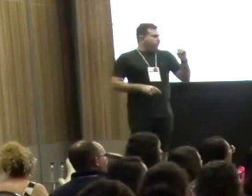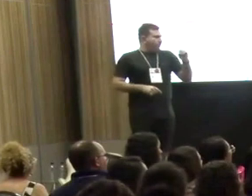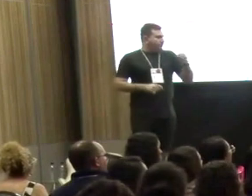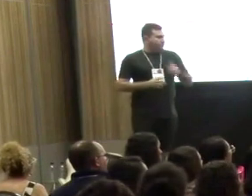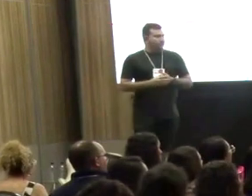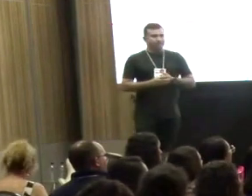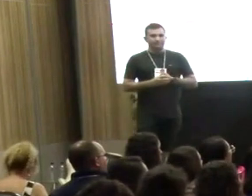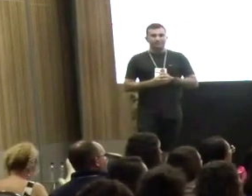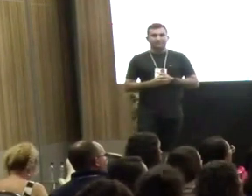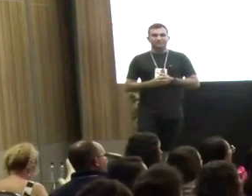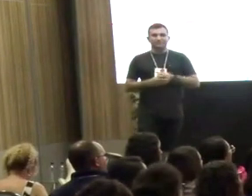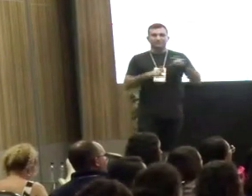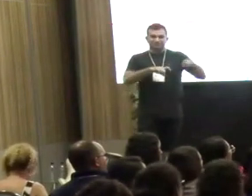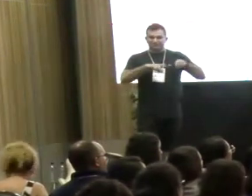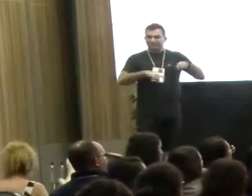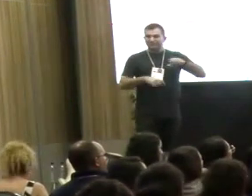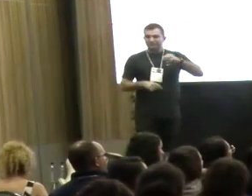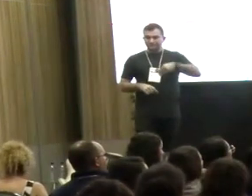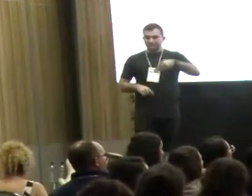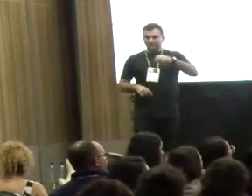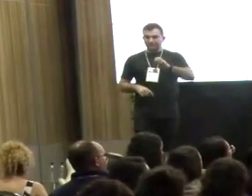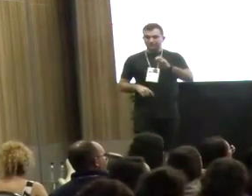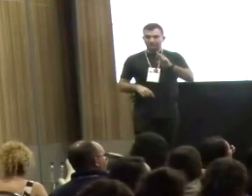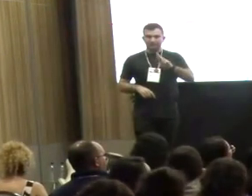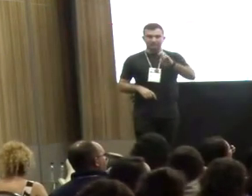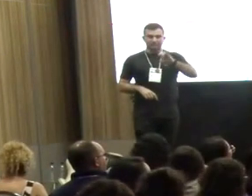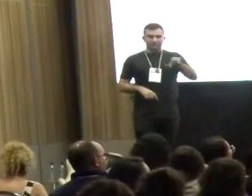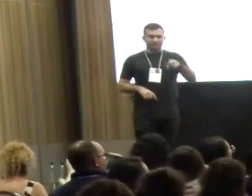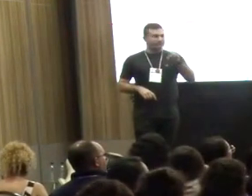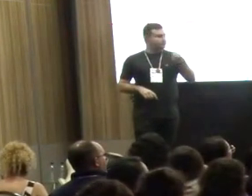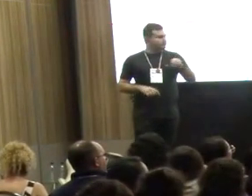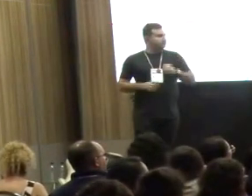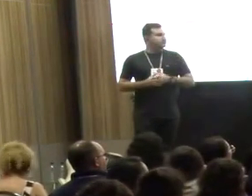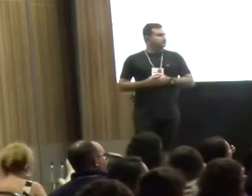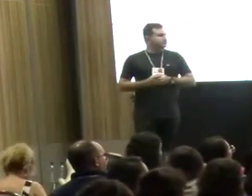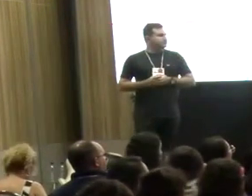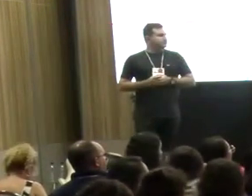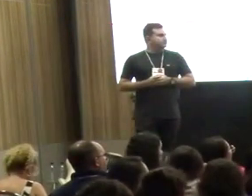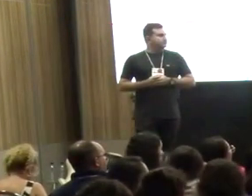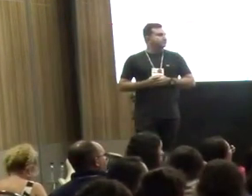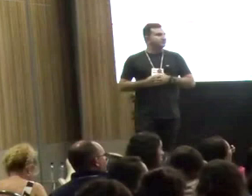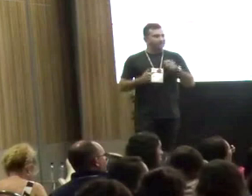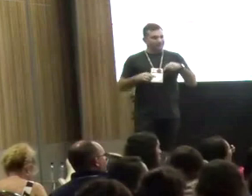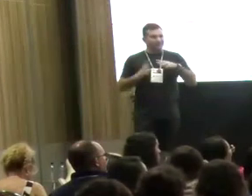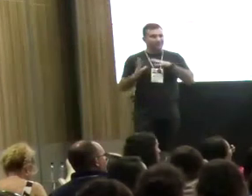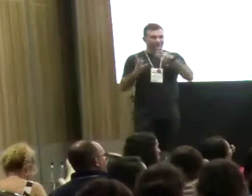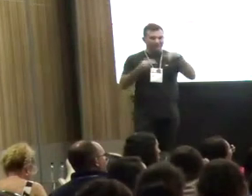Olha, tem gente do Merejo aí. É do Merejo para o mundo.